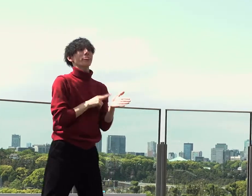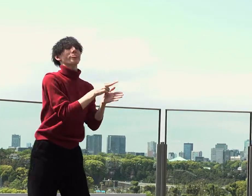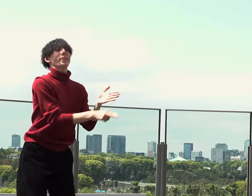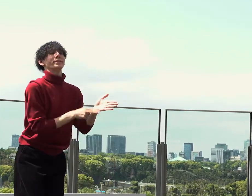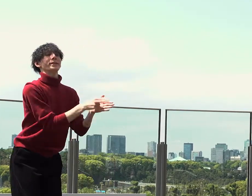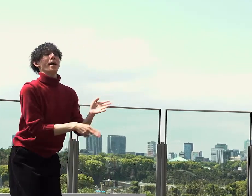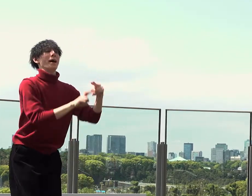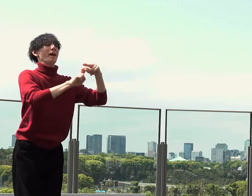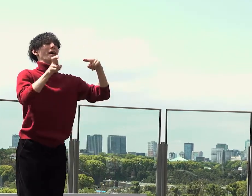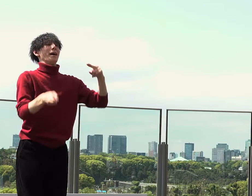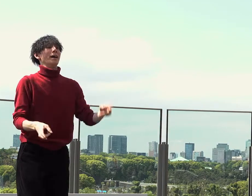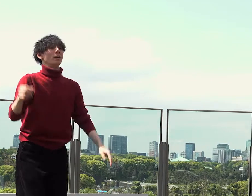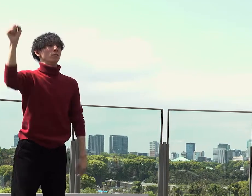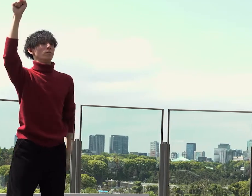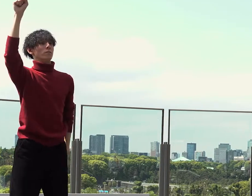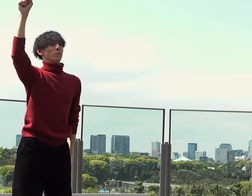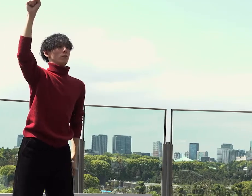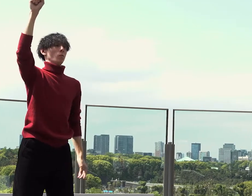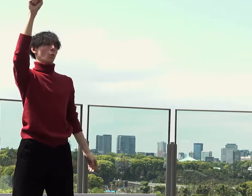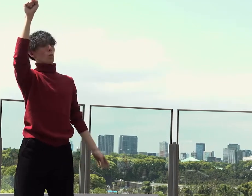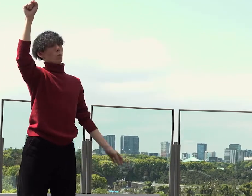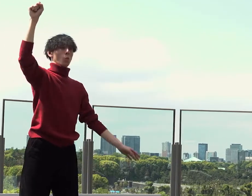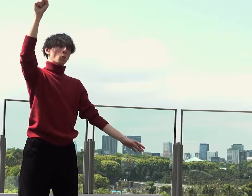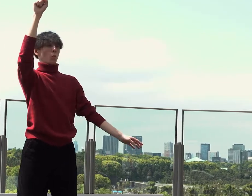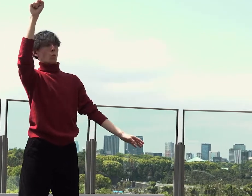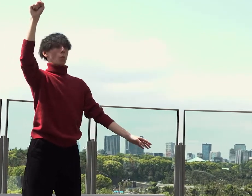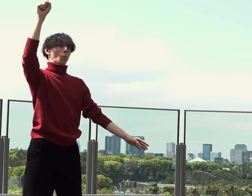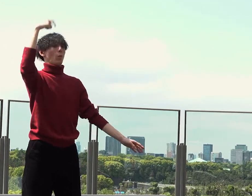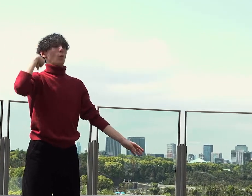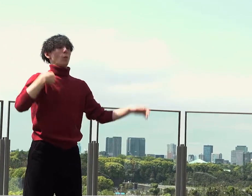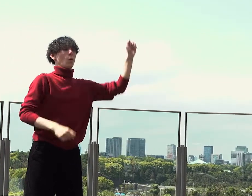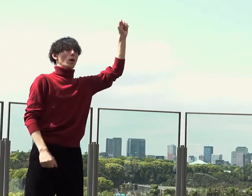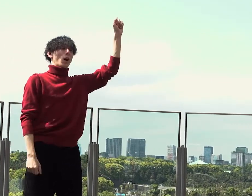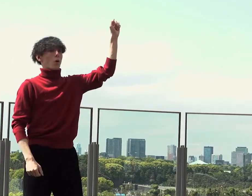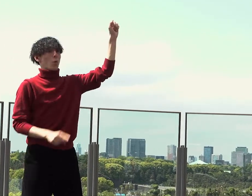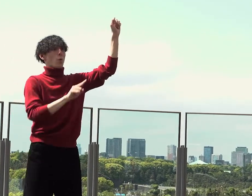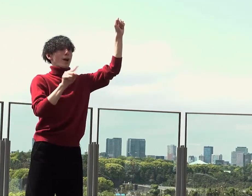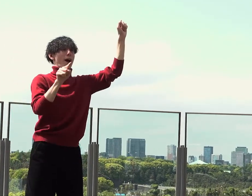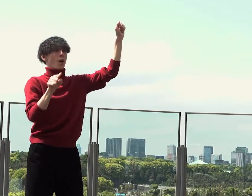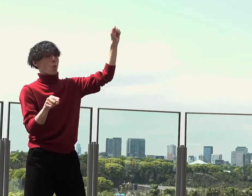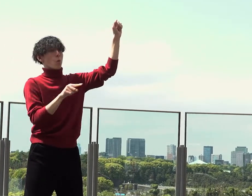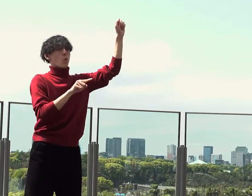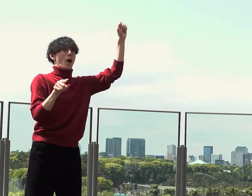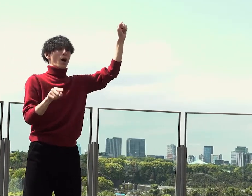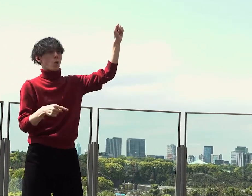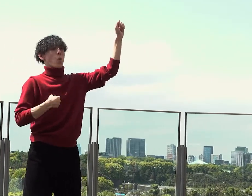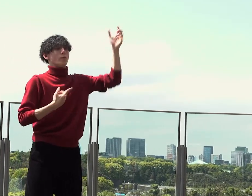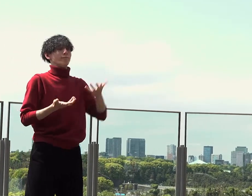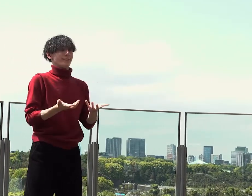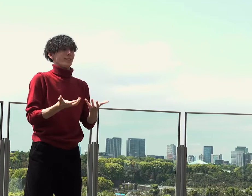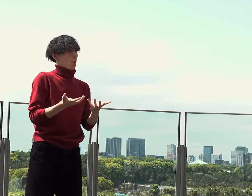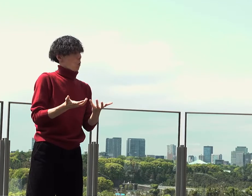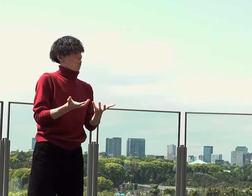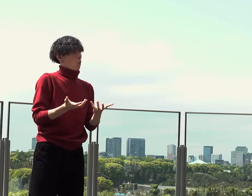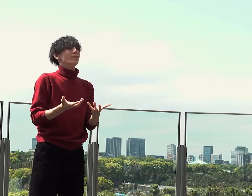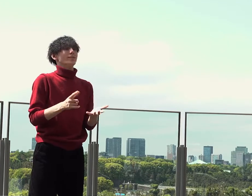した2つ目、電車ですね。このような動きありましたよね。このガッタンゴットンというような振